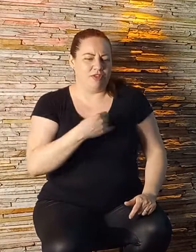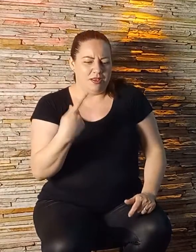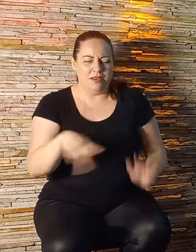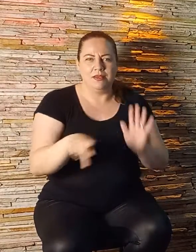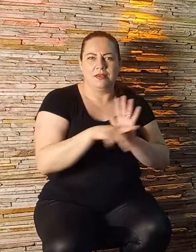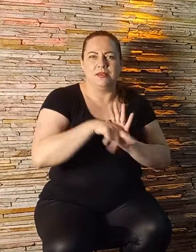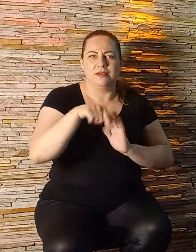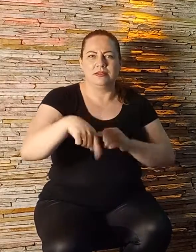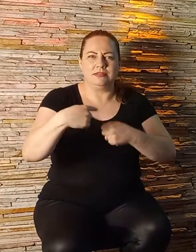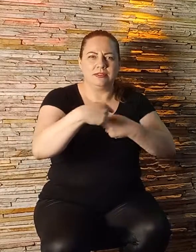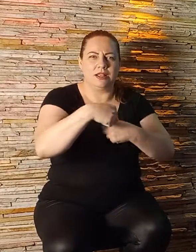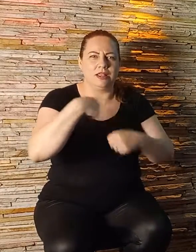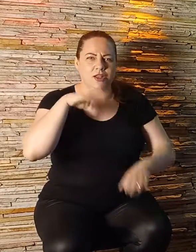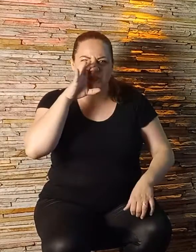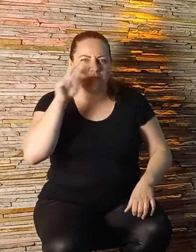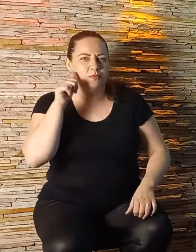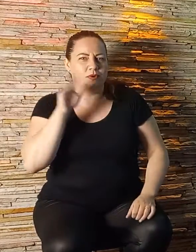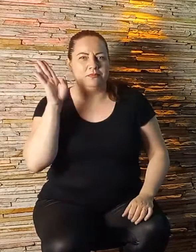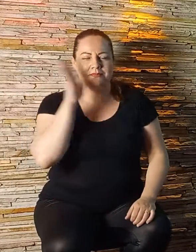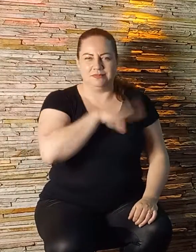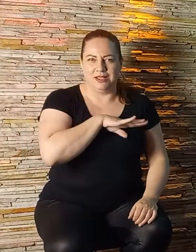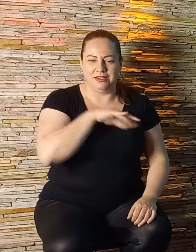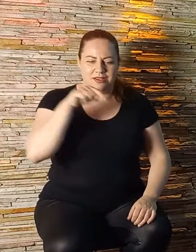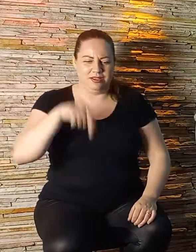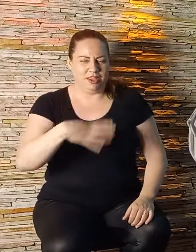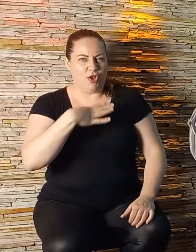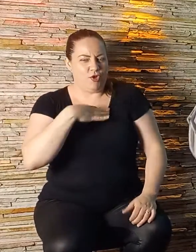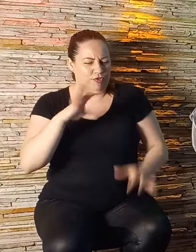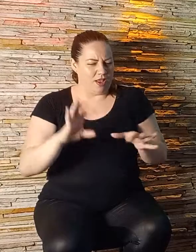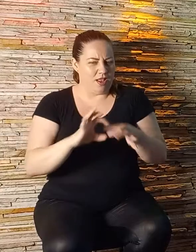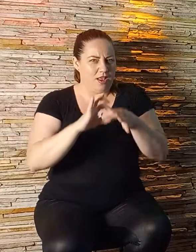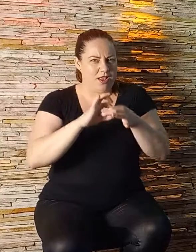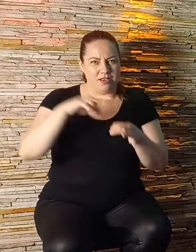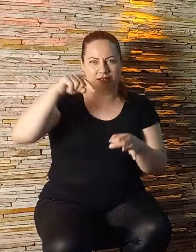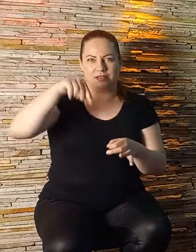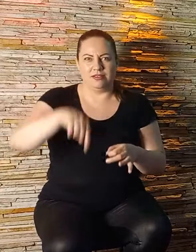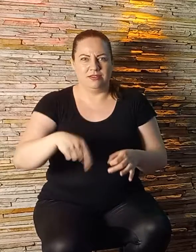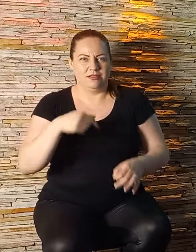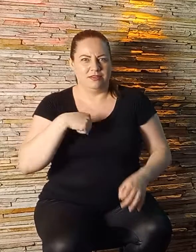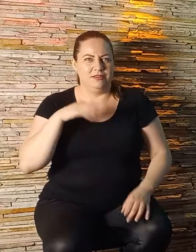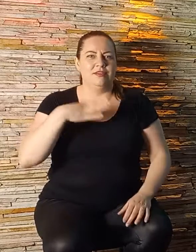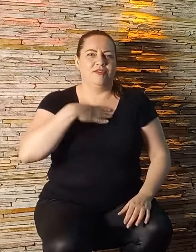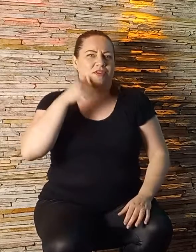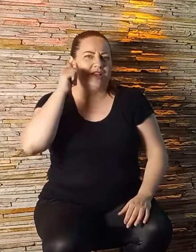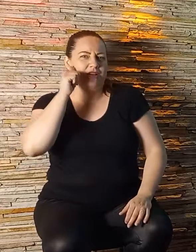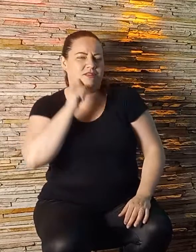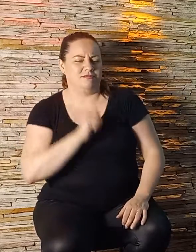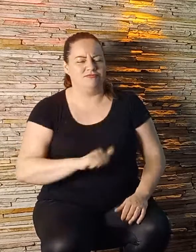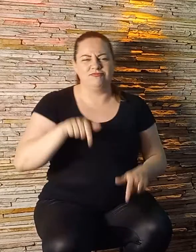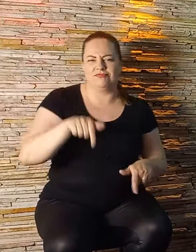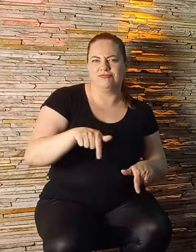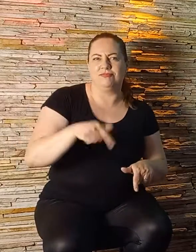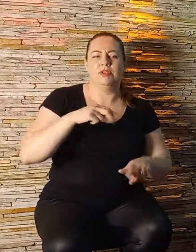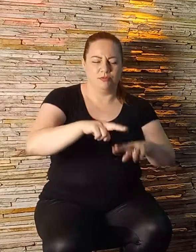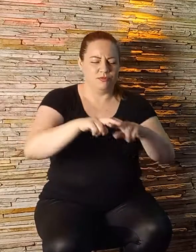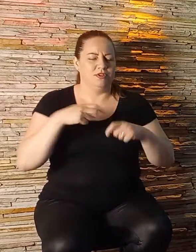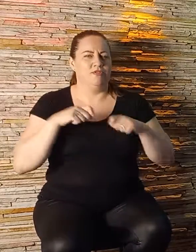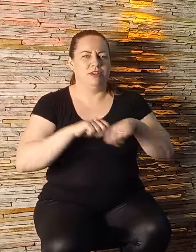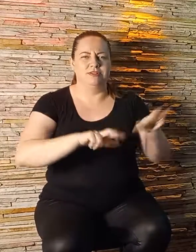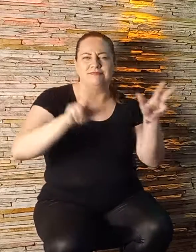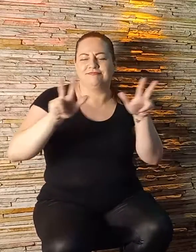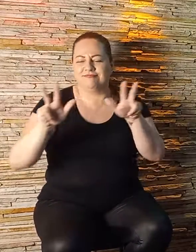que é por isso que admiro precisa outra filha dessa vida na desse jeito de olhar e é por isso que eu